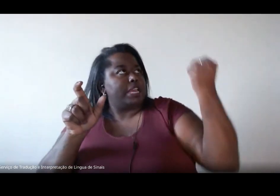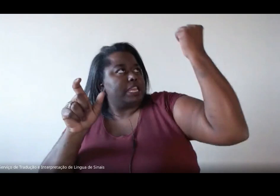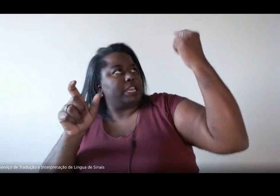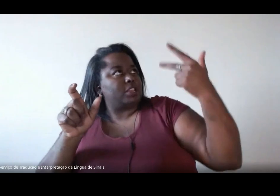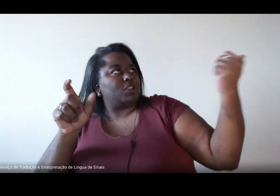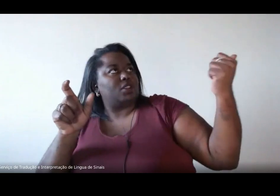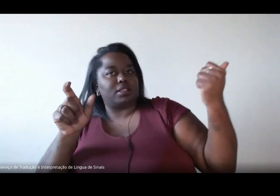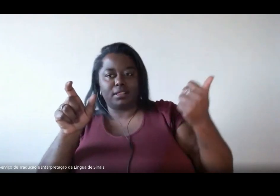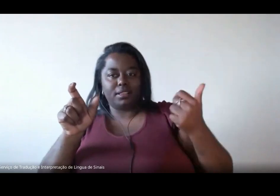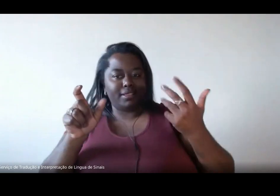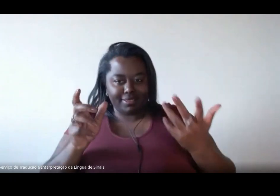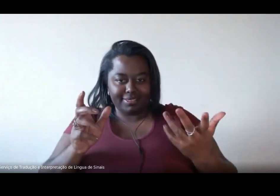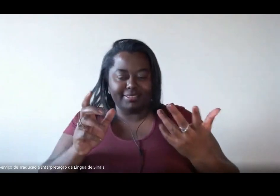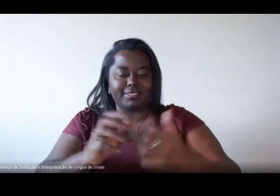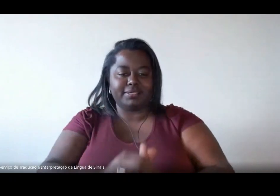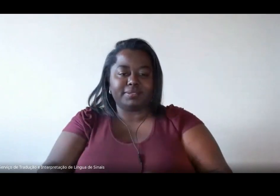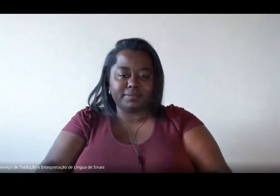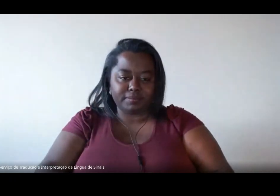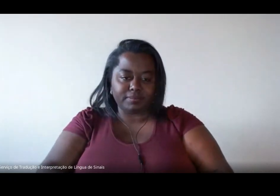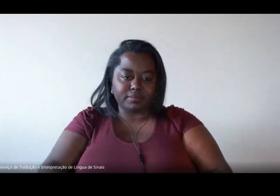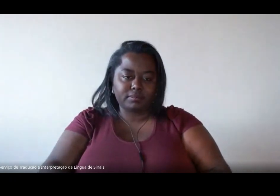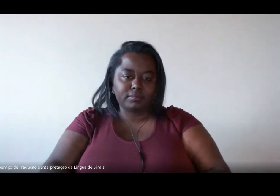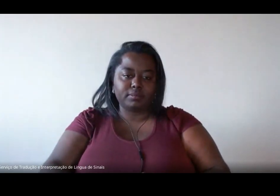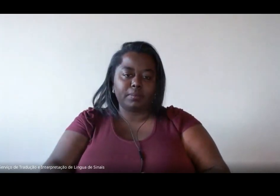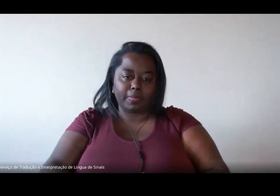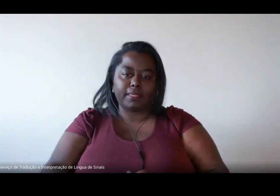mais valorado, digamos assim, do ponto de vista